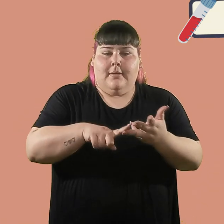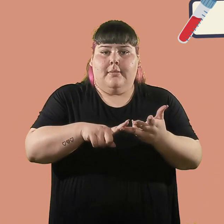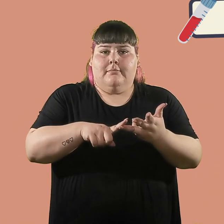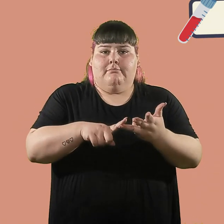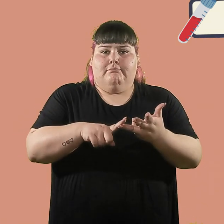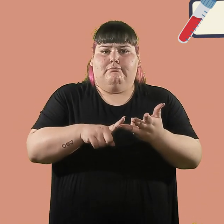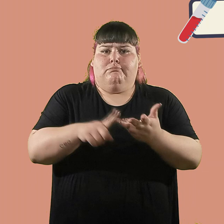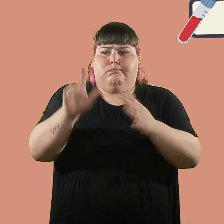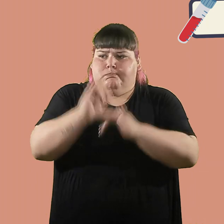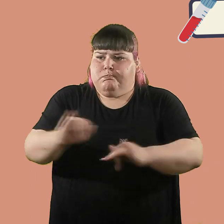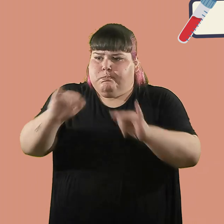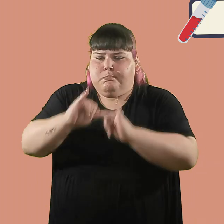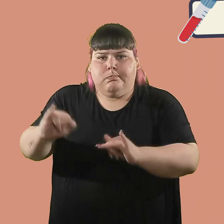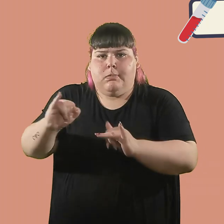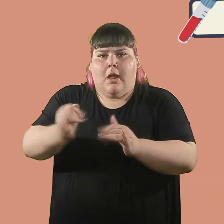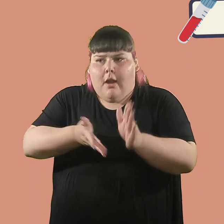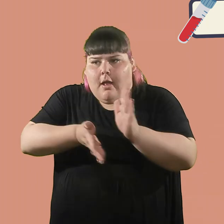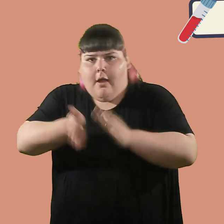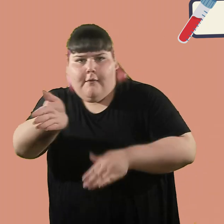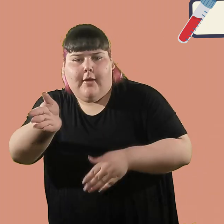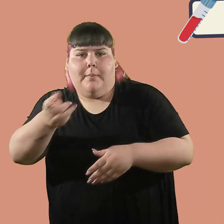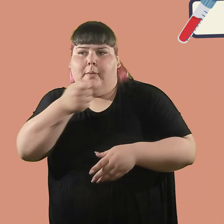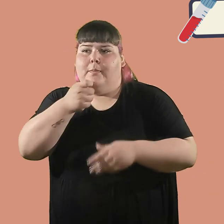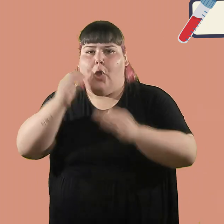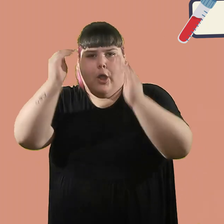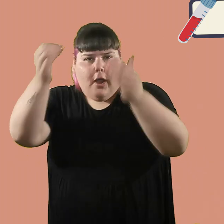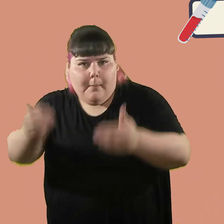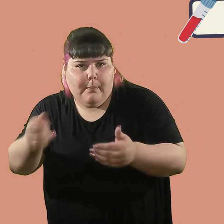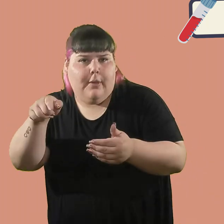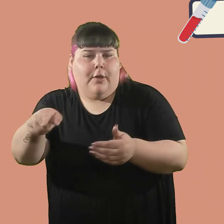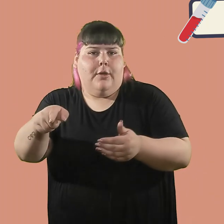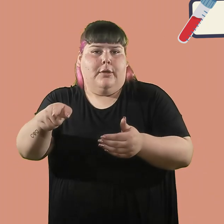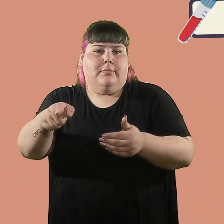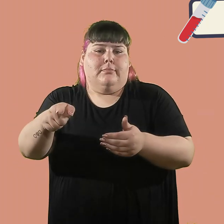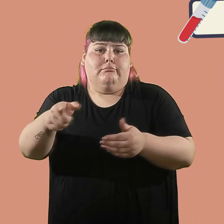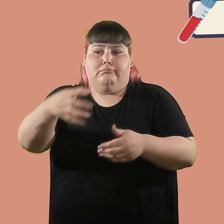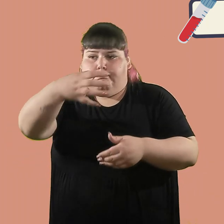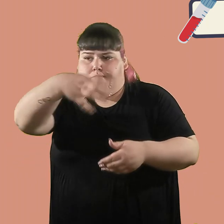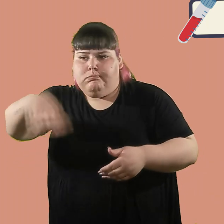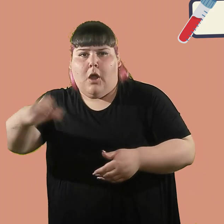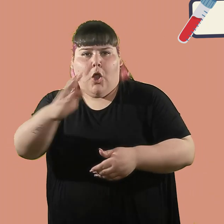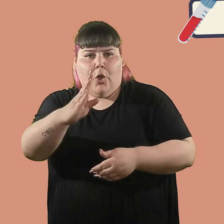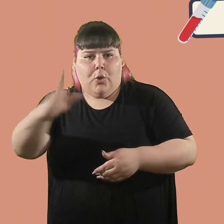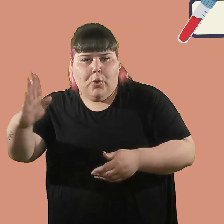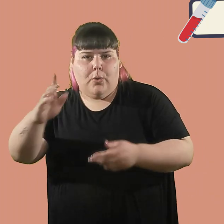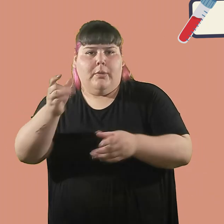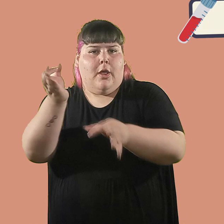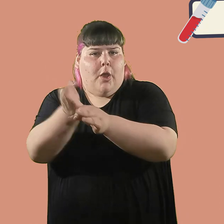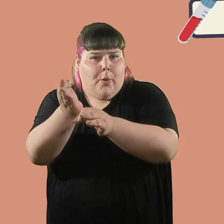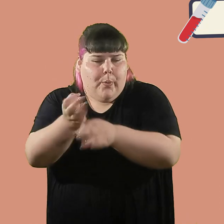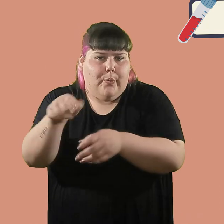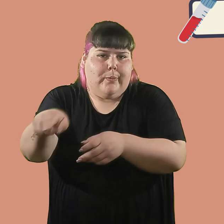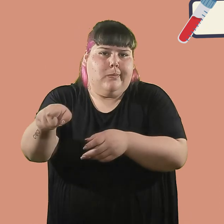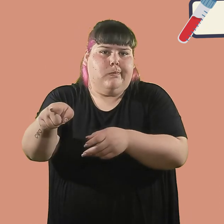de donación móviles, camiones móviles, colectas externas en escuelas, clubes,